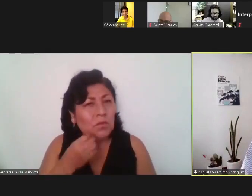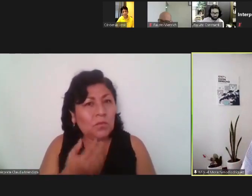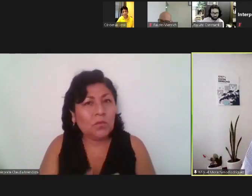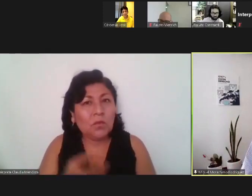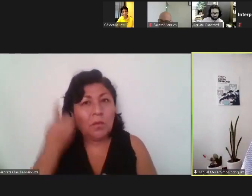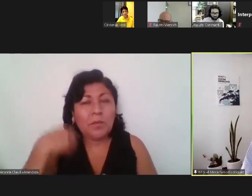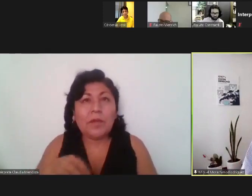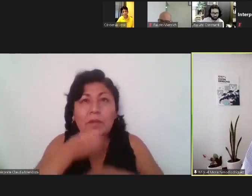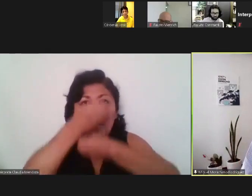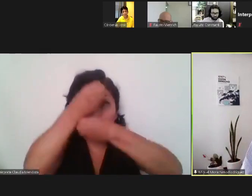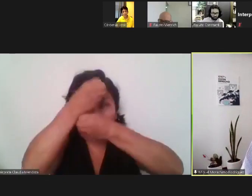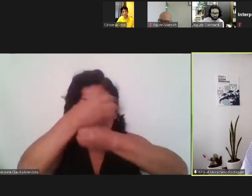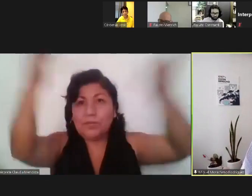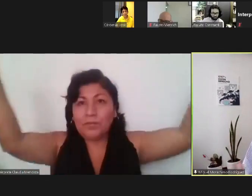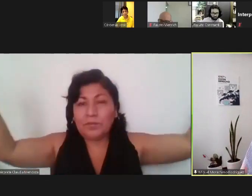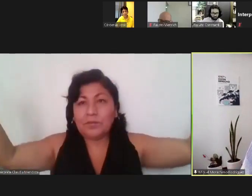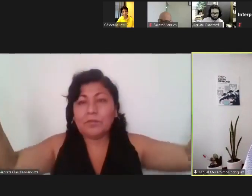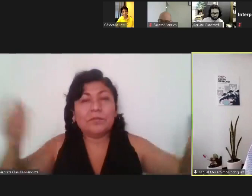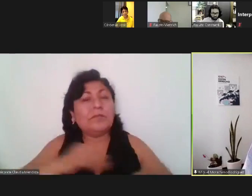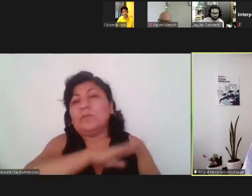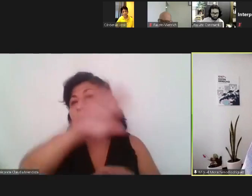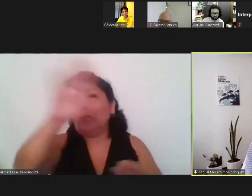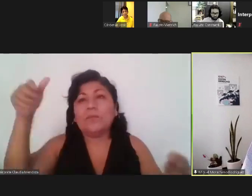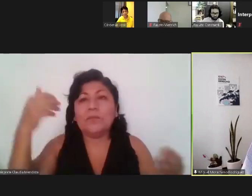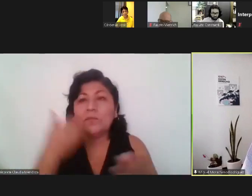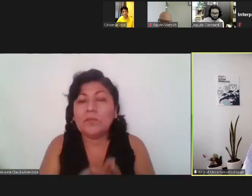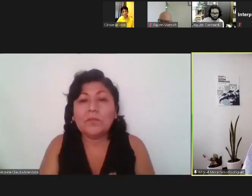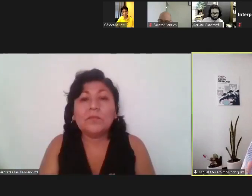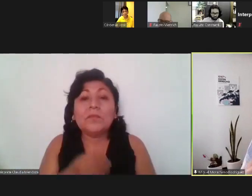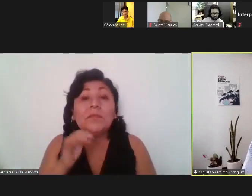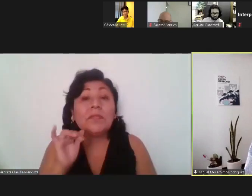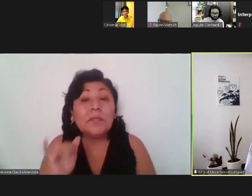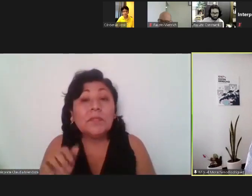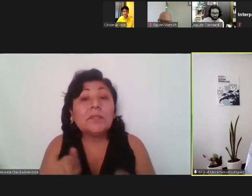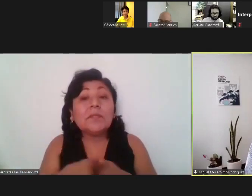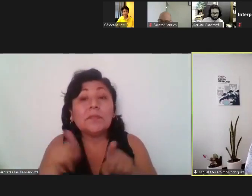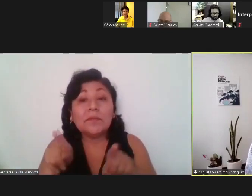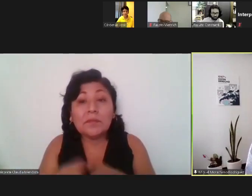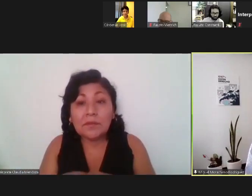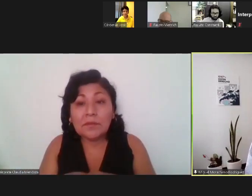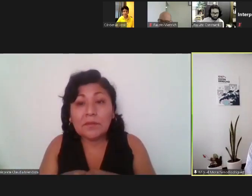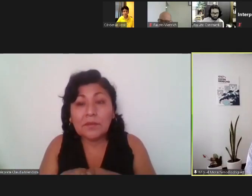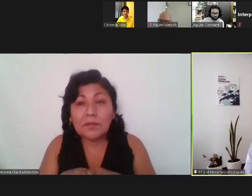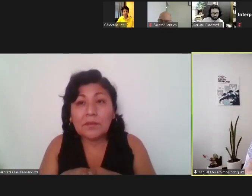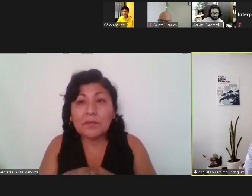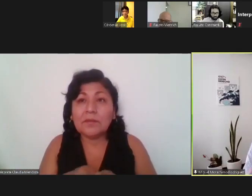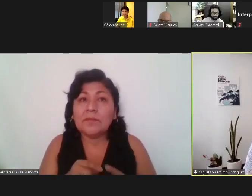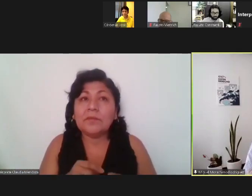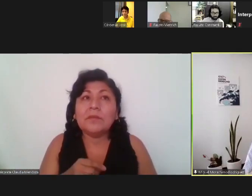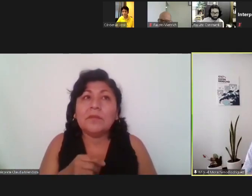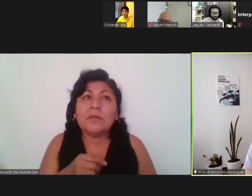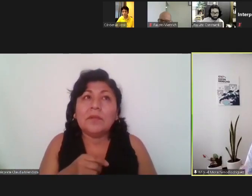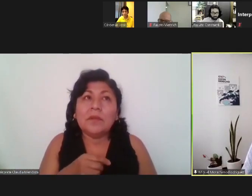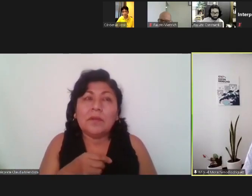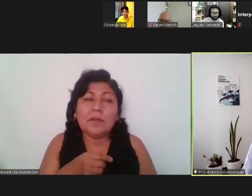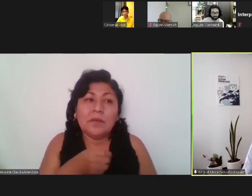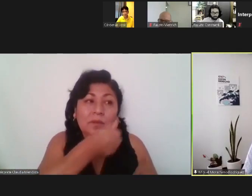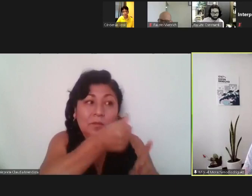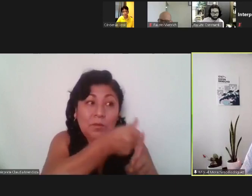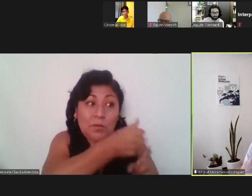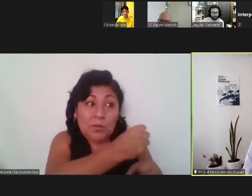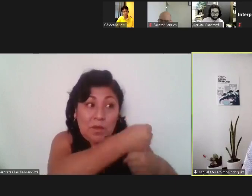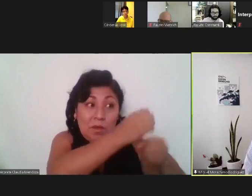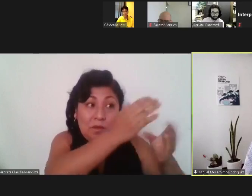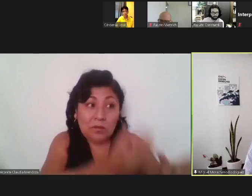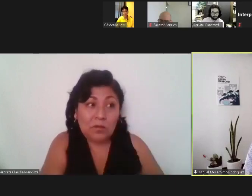difusión y además al mismo tiempo, al conservar un autor, cuando licencia Creative Commons no pierde sus derechos,